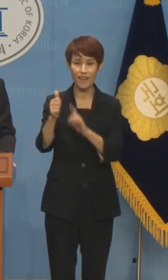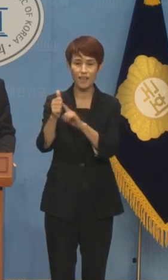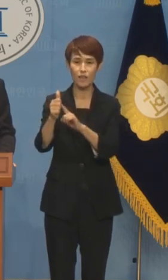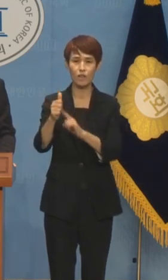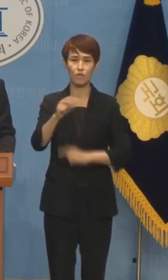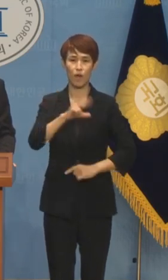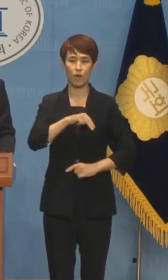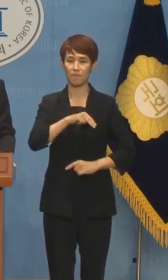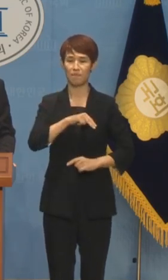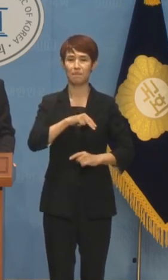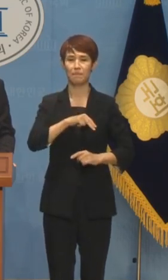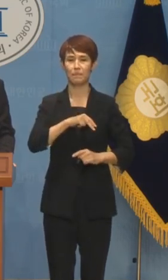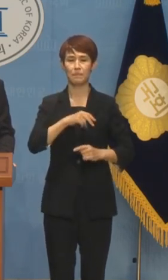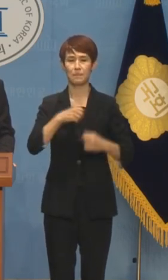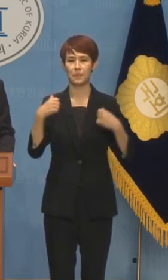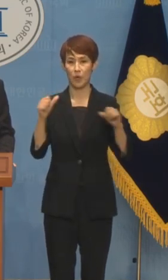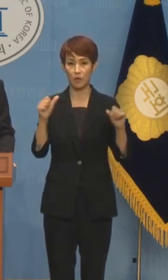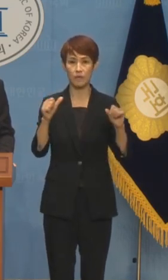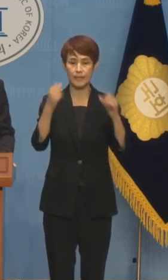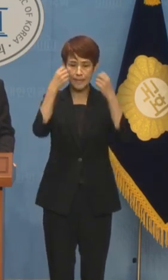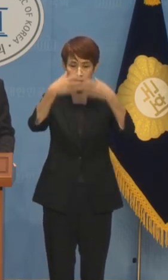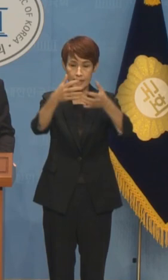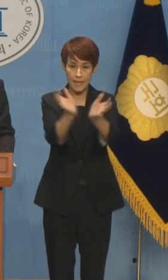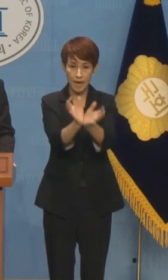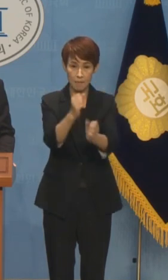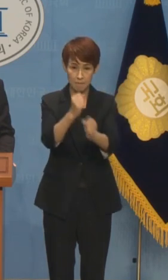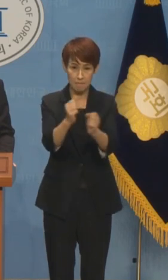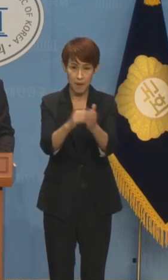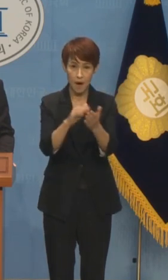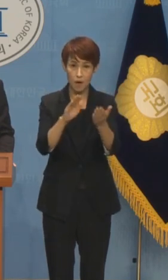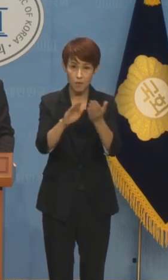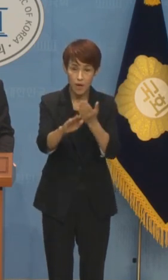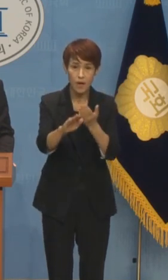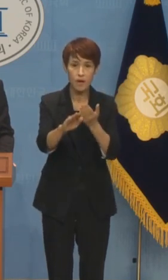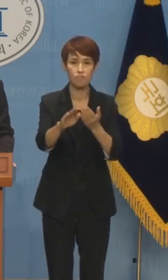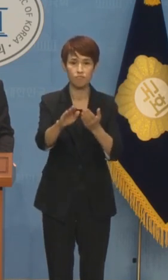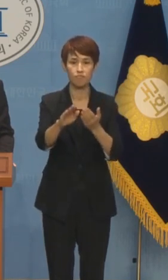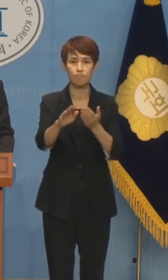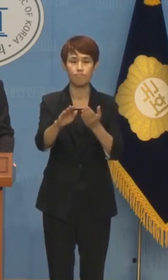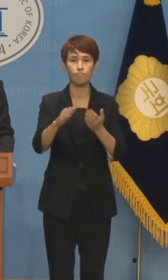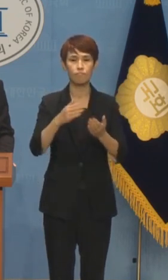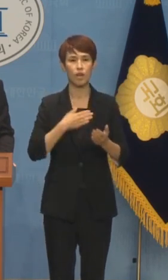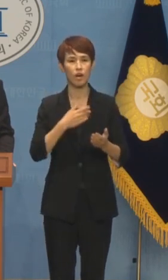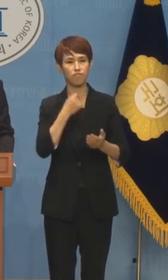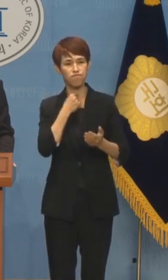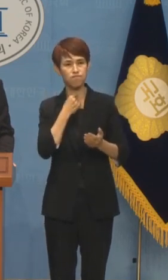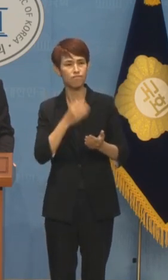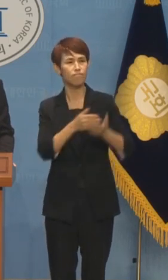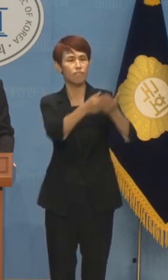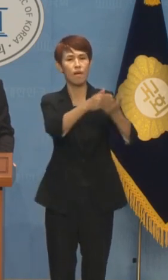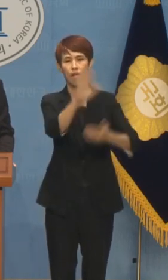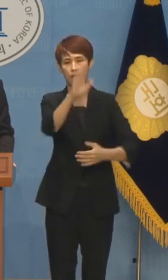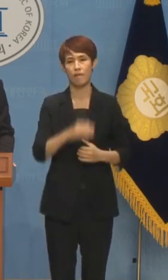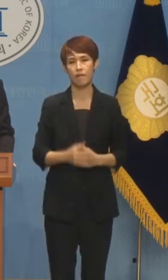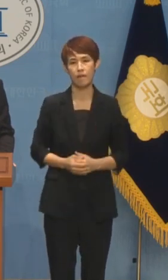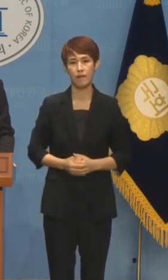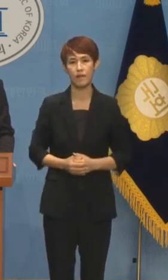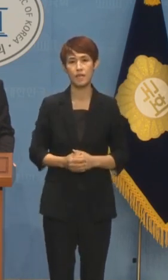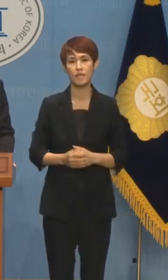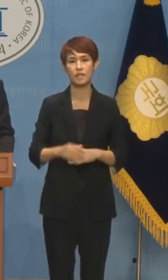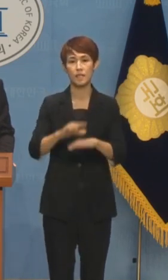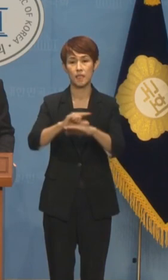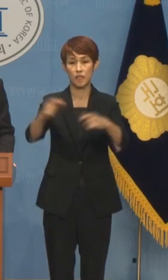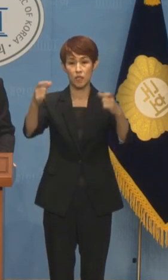던지고 나와 신당이 만들어지고 나서도 자신의 지분을 당에 요구하지 않았습니다. 지역구 후보로